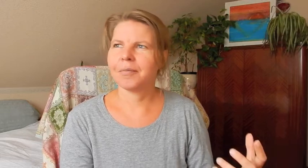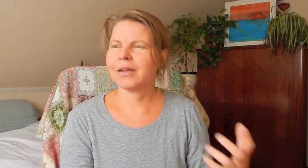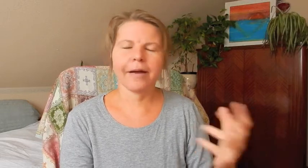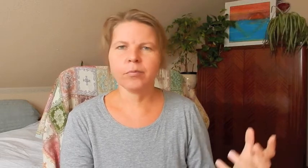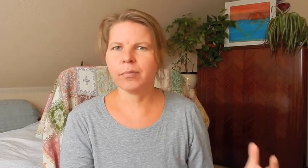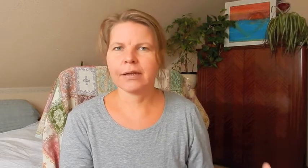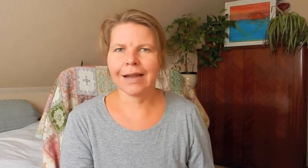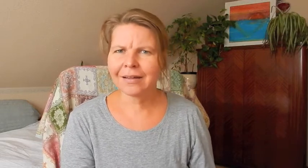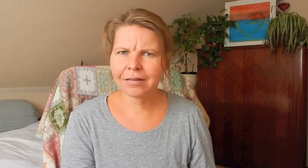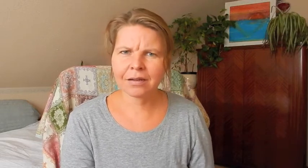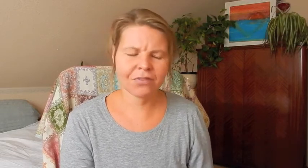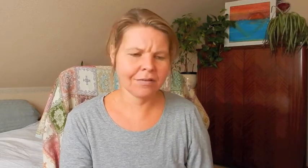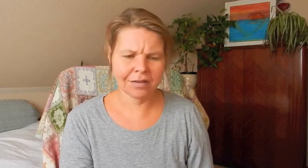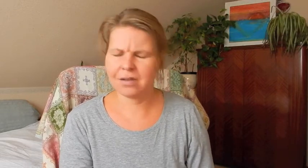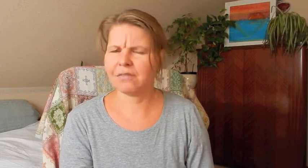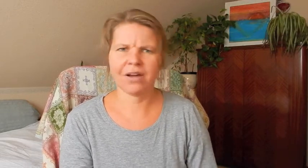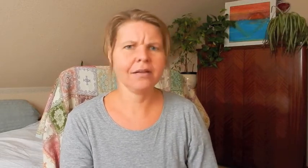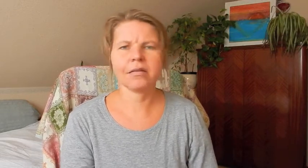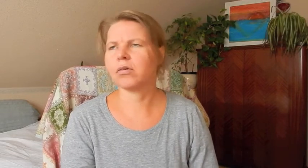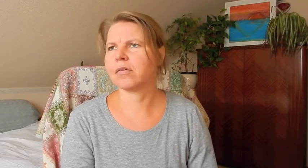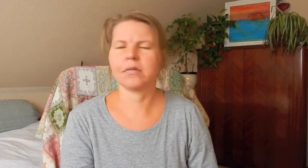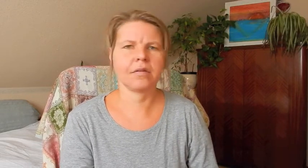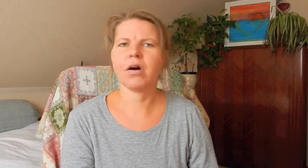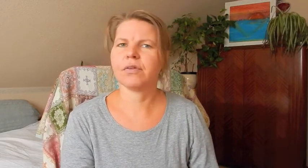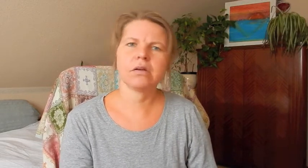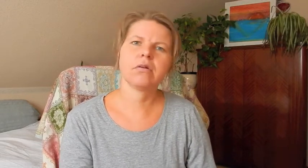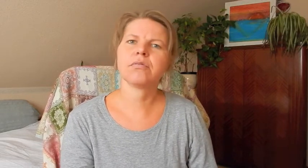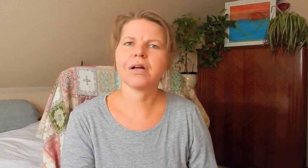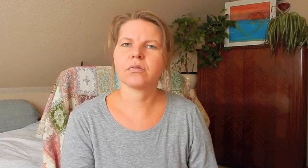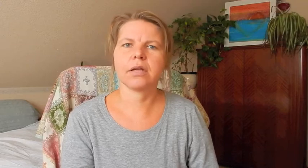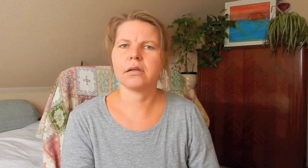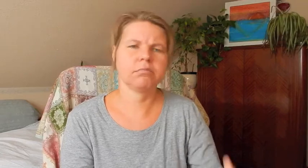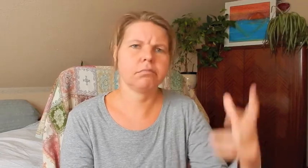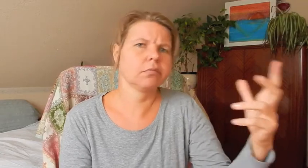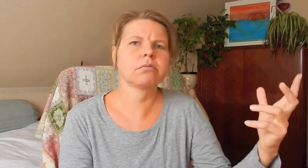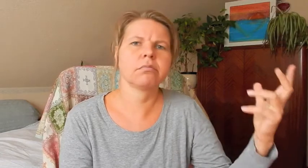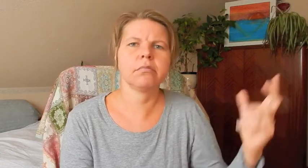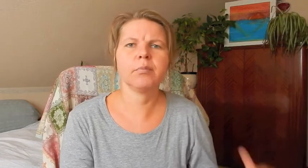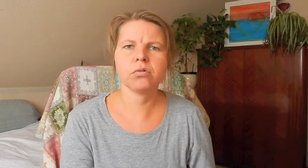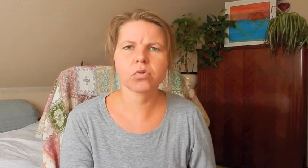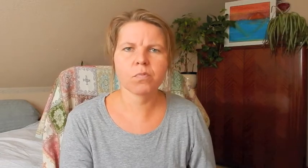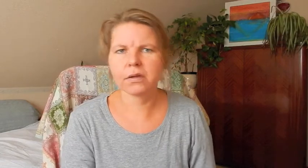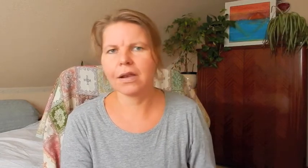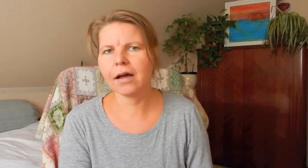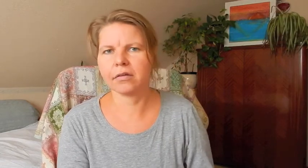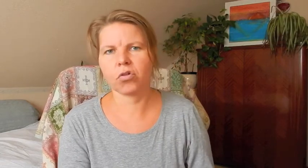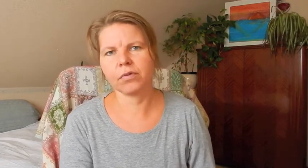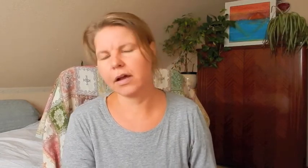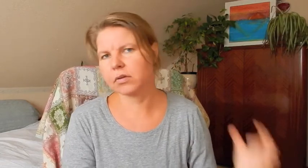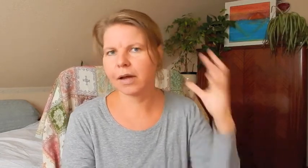In einem Moment lachen sie, dann fallen sie hin, dann weinen sie oder sind sauer wegen irgendwas und dann eine Minute später lachen die schon wieder. Also die haben